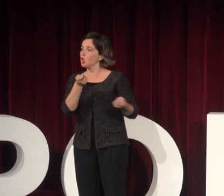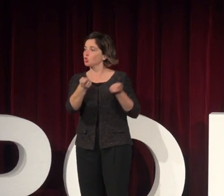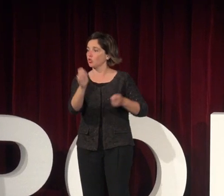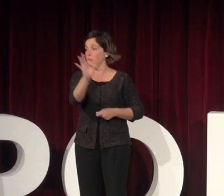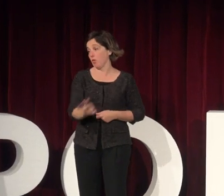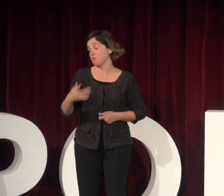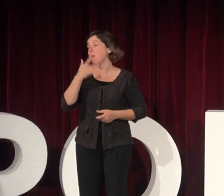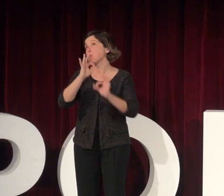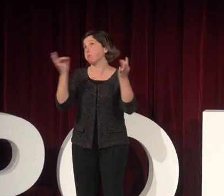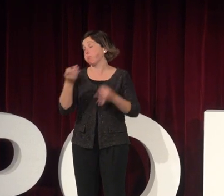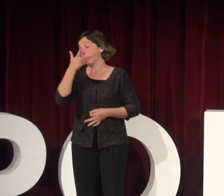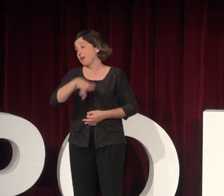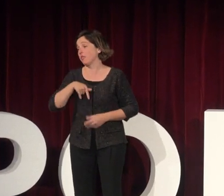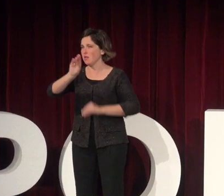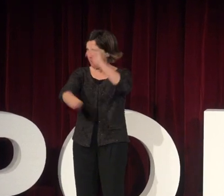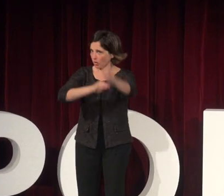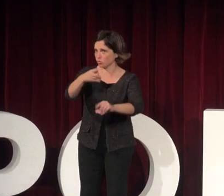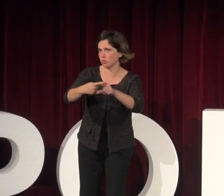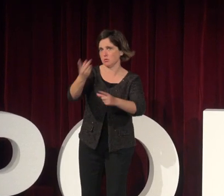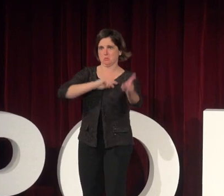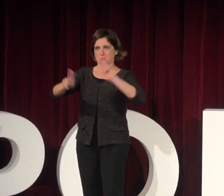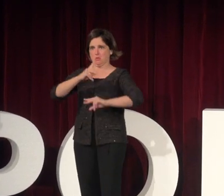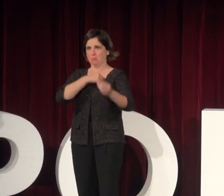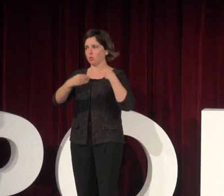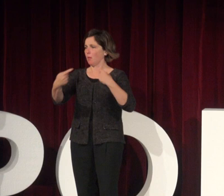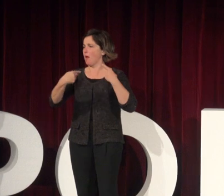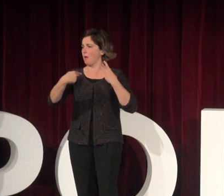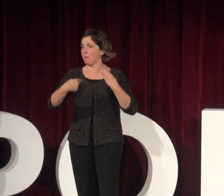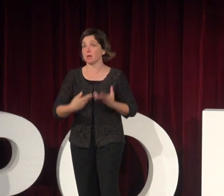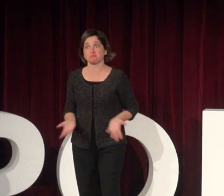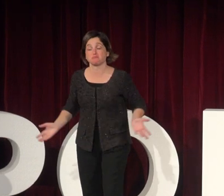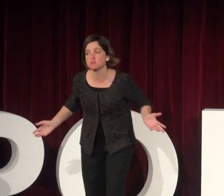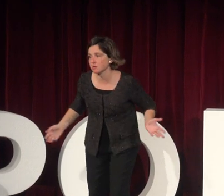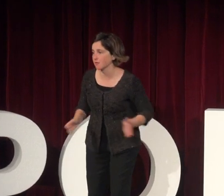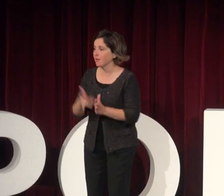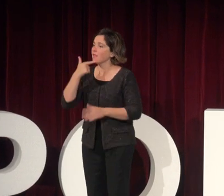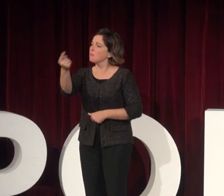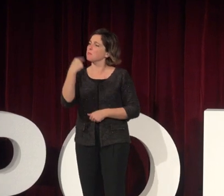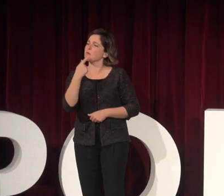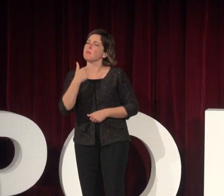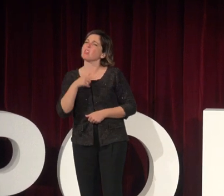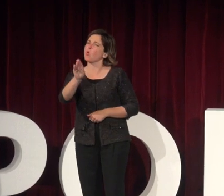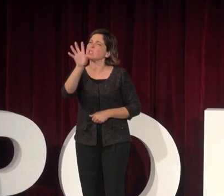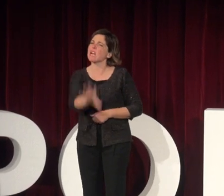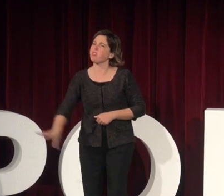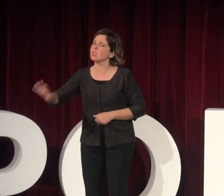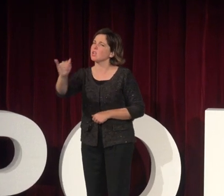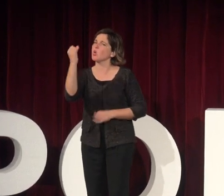a Podemos, porque nosotros les hacemos preguntas y ellos responden con acusaciones. Decía, ¿cuántas naciones